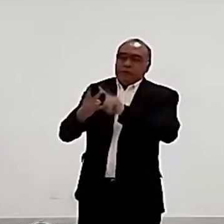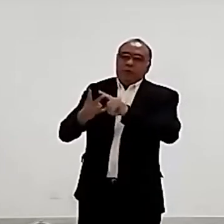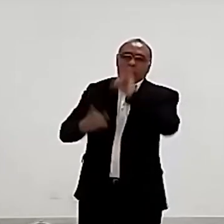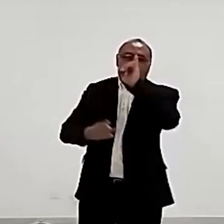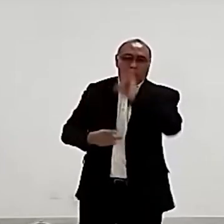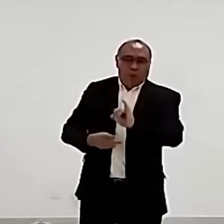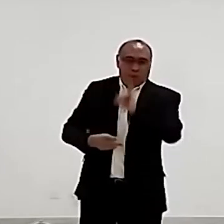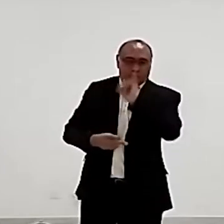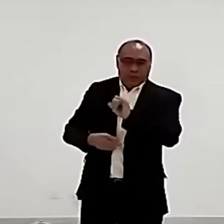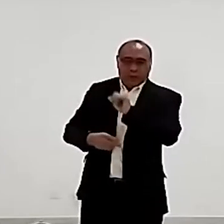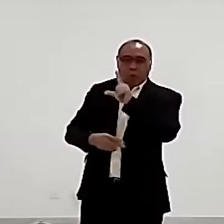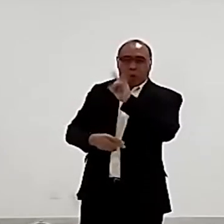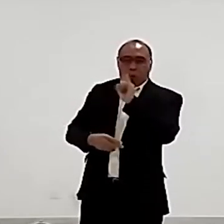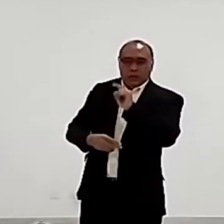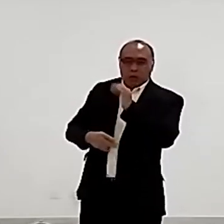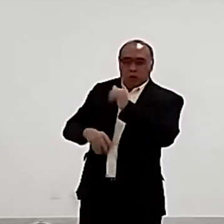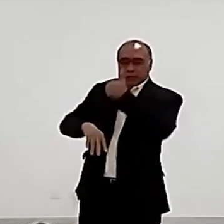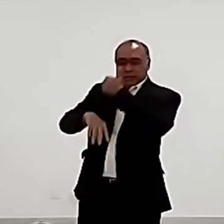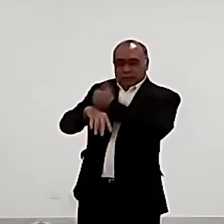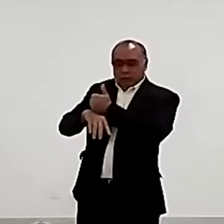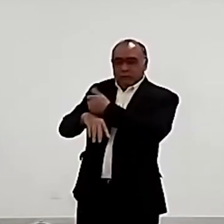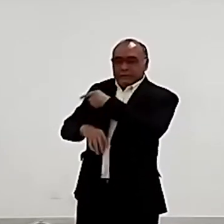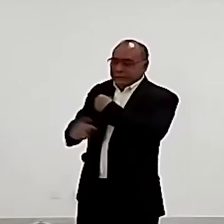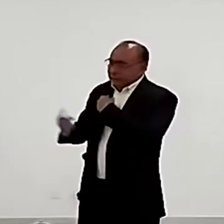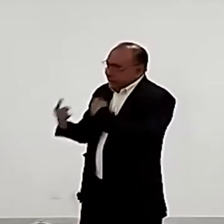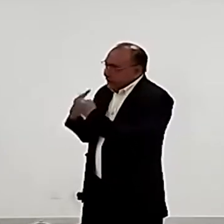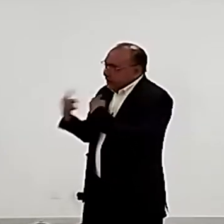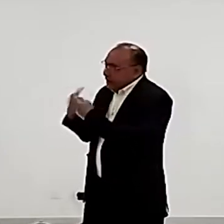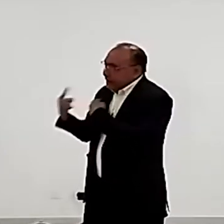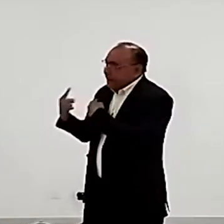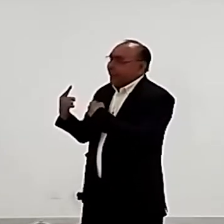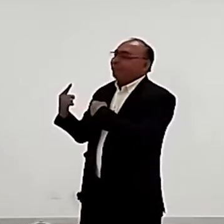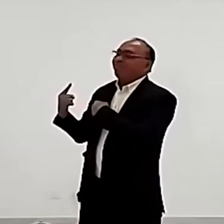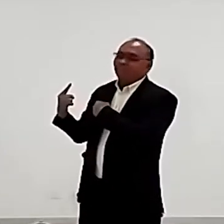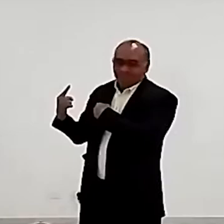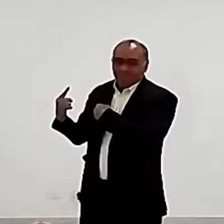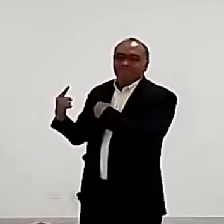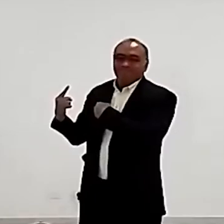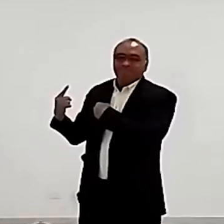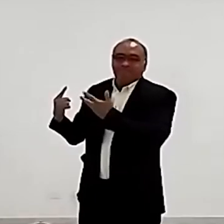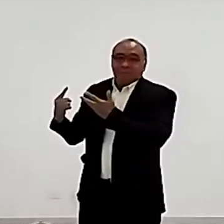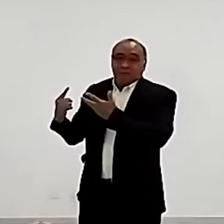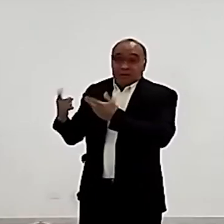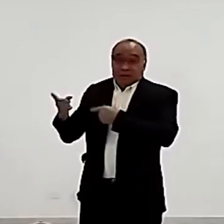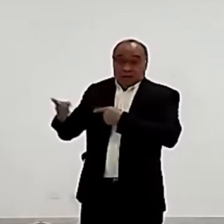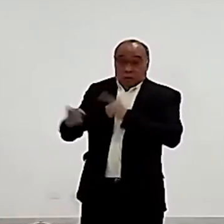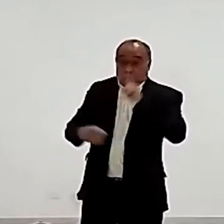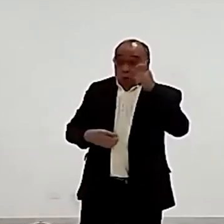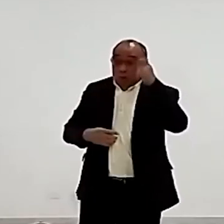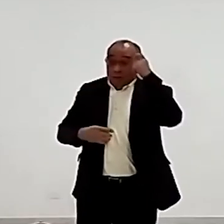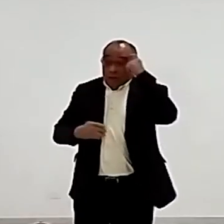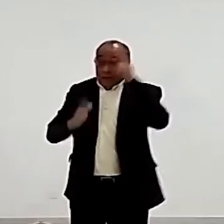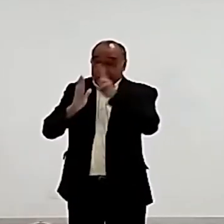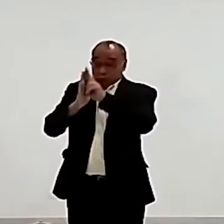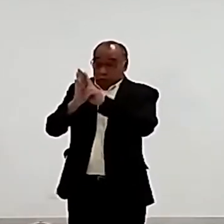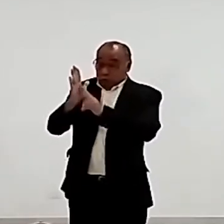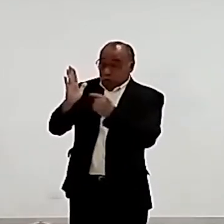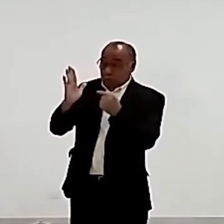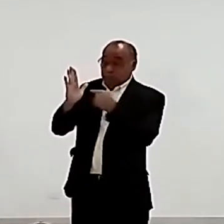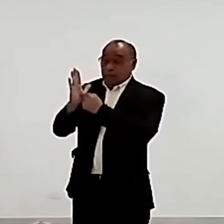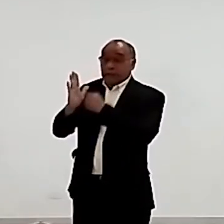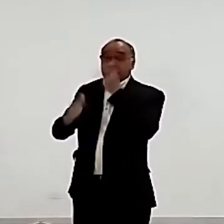esta interlocución con gobierno desde el viceministerio también con la agencia nacional de seguridad vial rotas